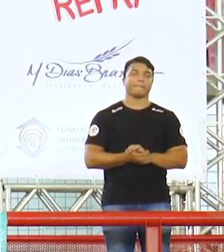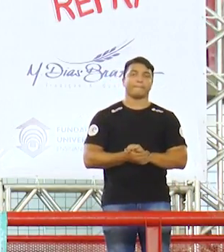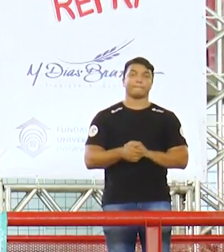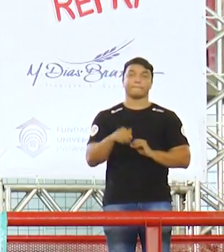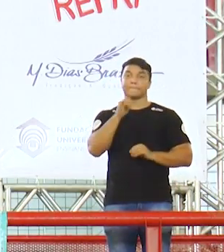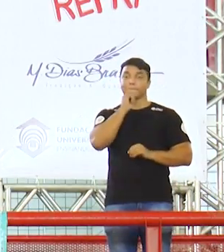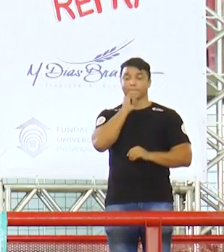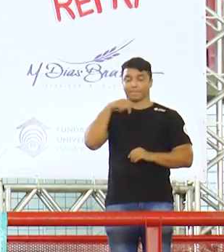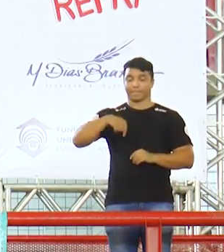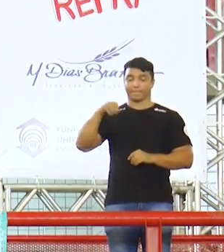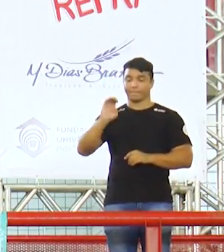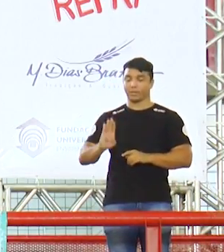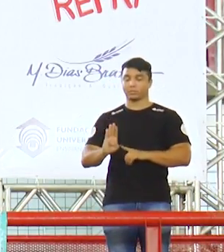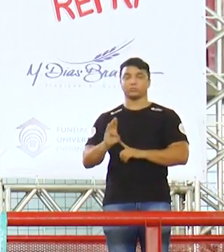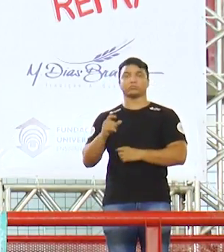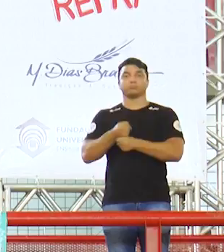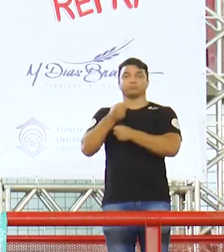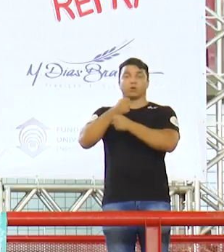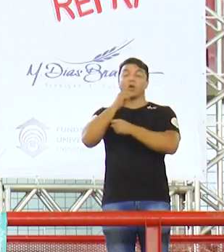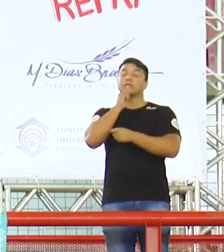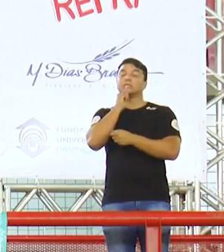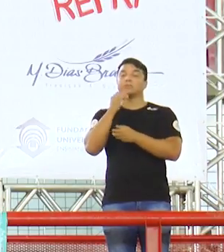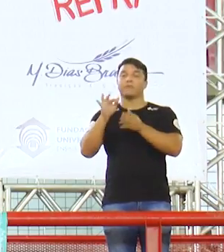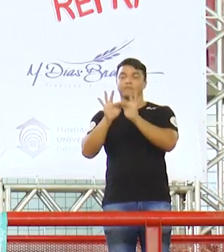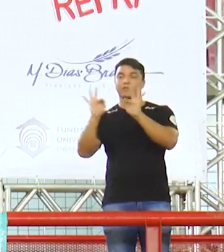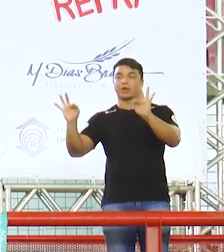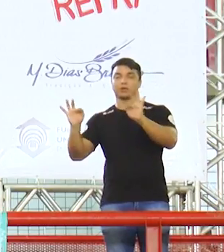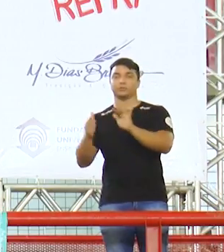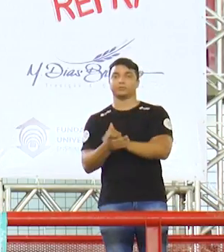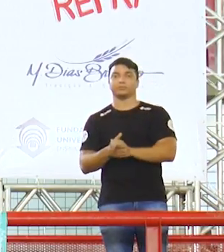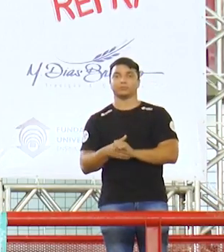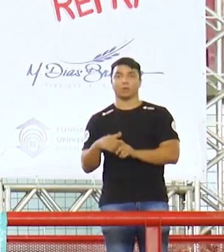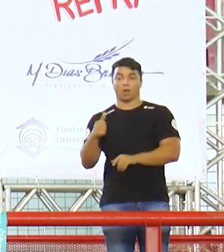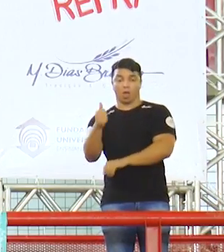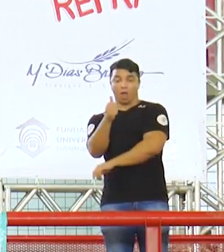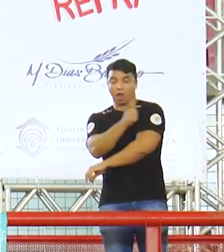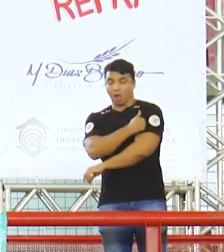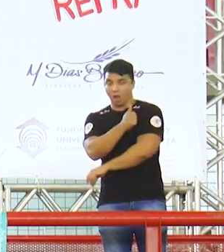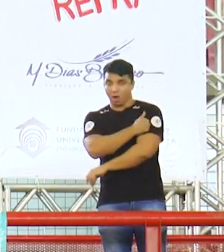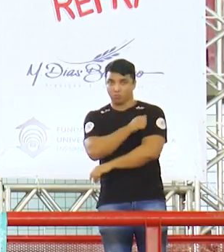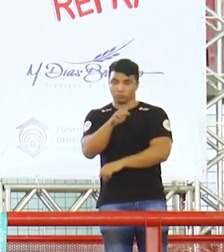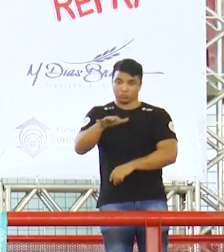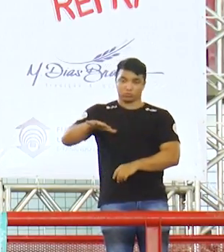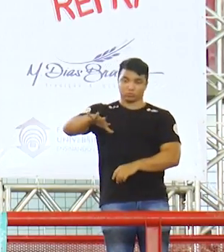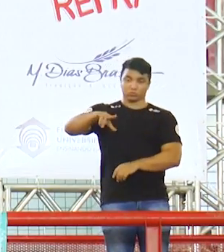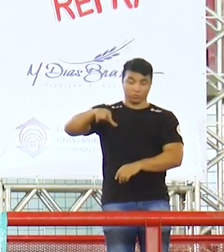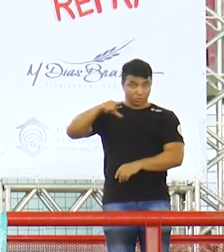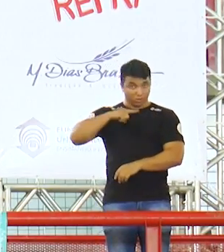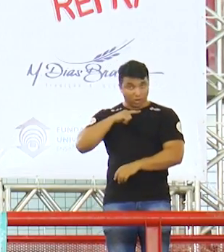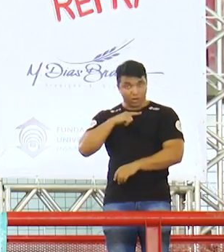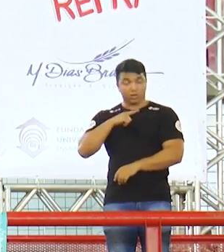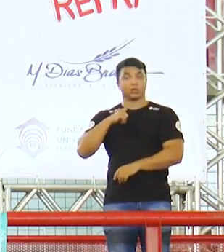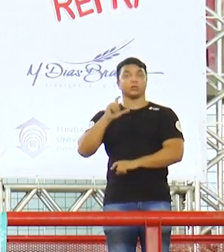O brasileiro constrói uma frase assim, ó. Os alunos estão